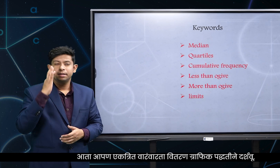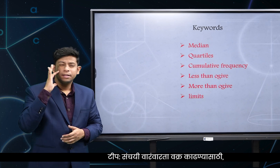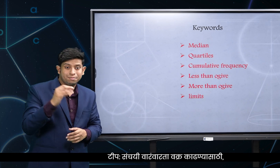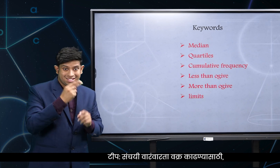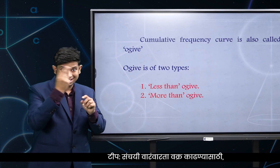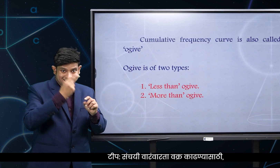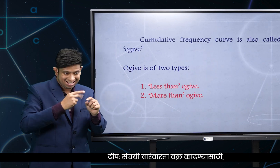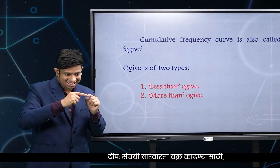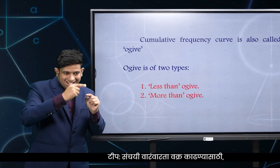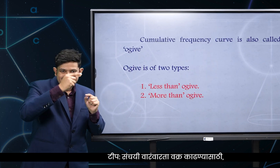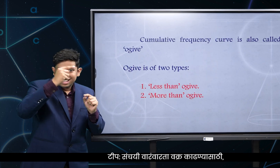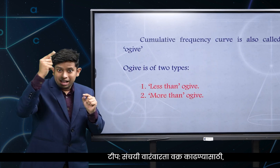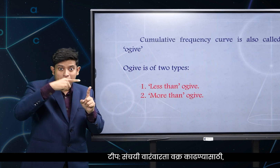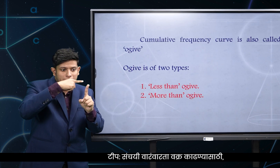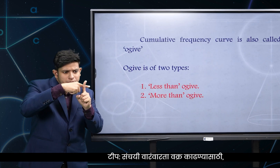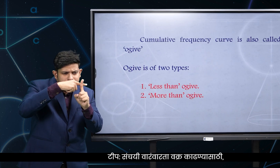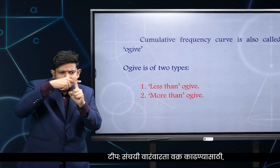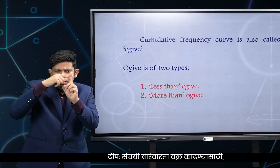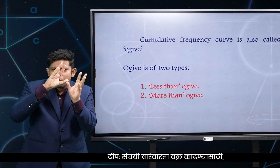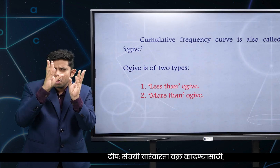टिप: संचयी वारंवारता वक्र काढण्यासाठी